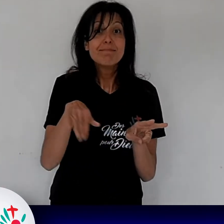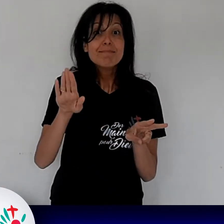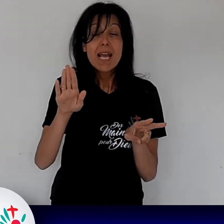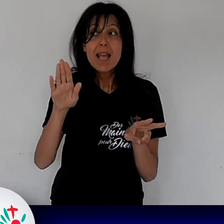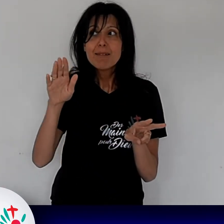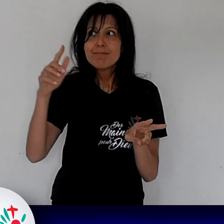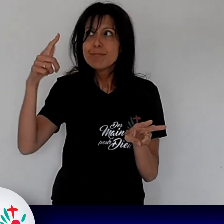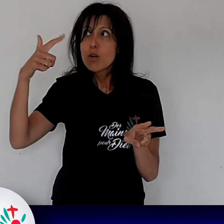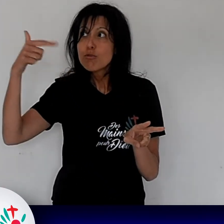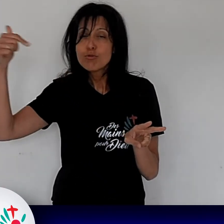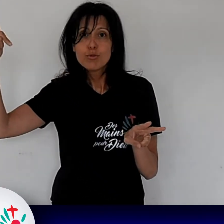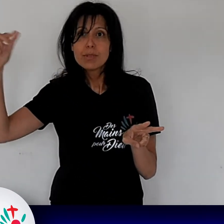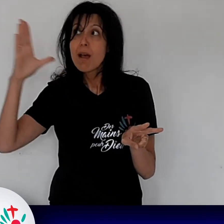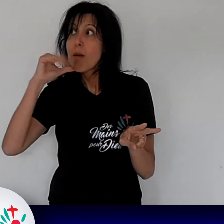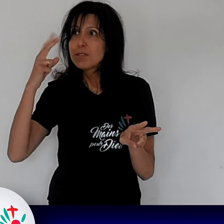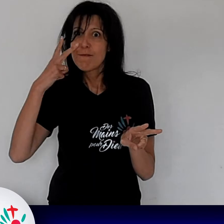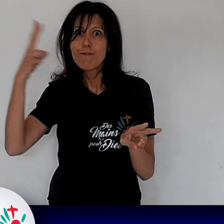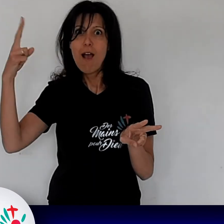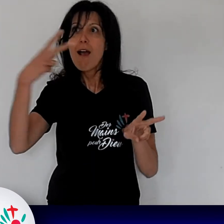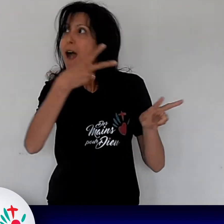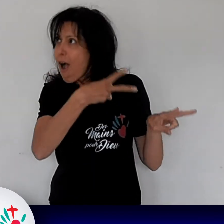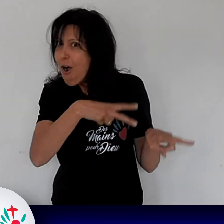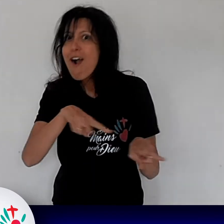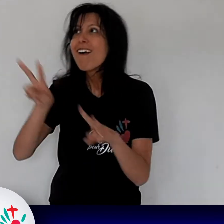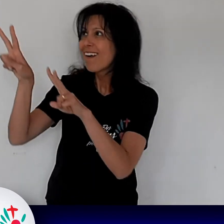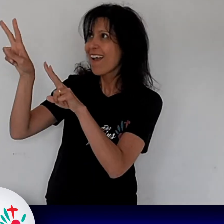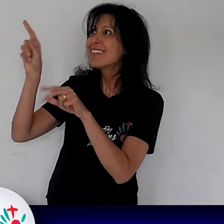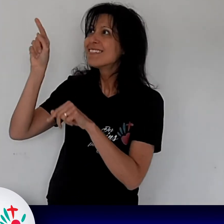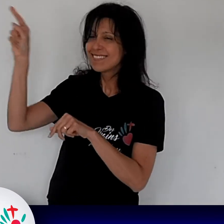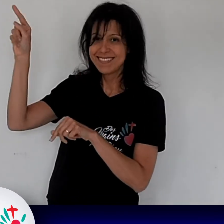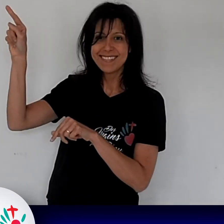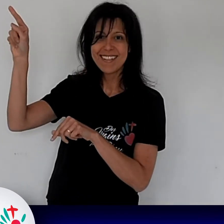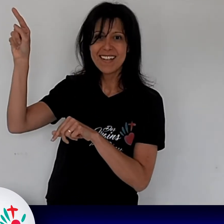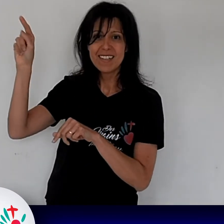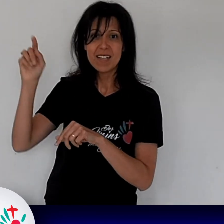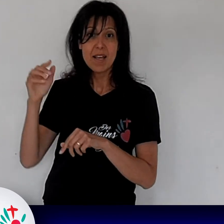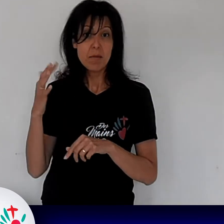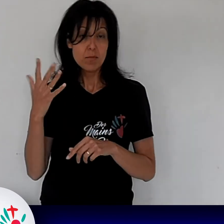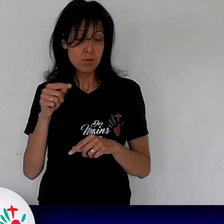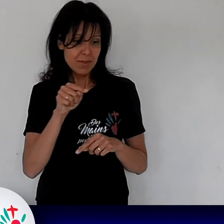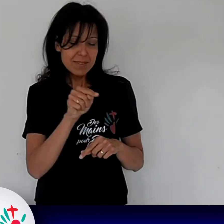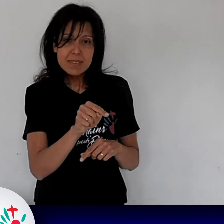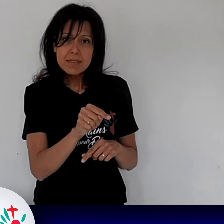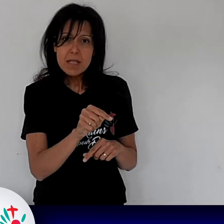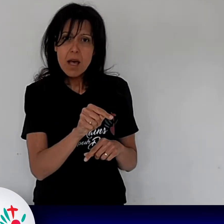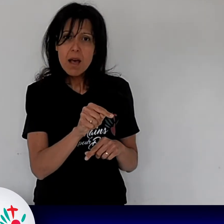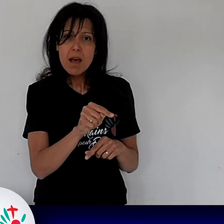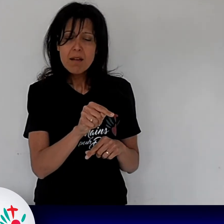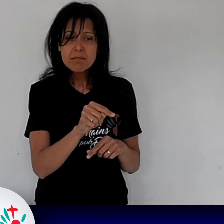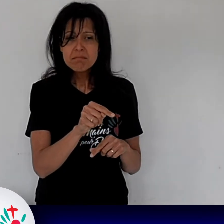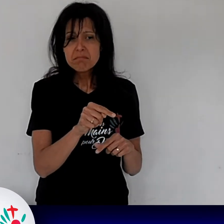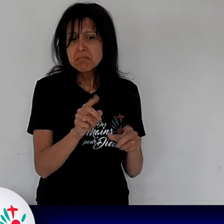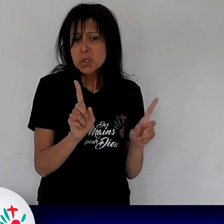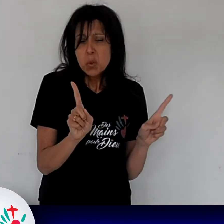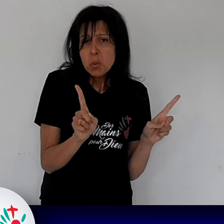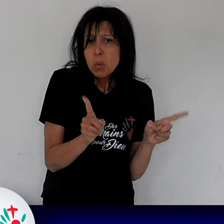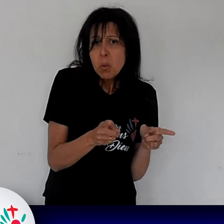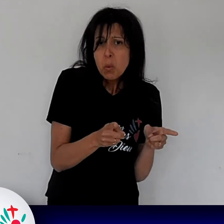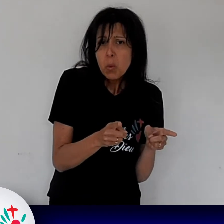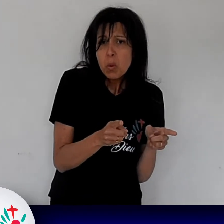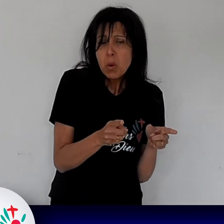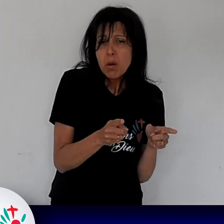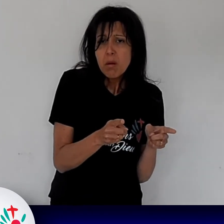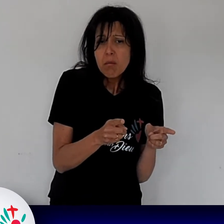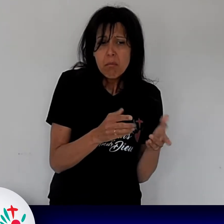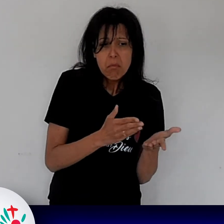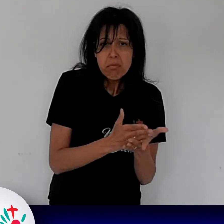invisibles. Car les choses visibles sont passagères. Merci Seigneur. Et les